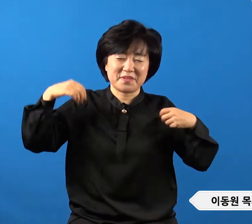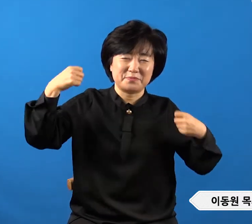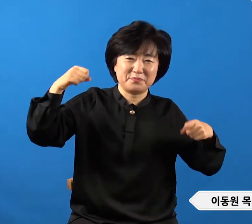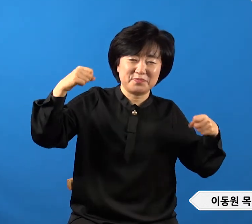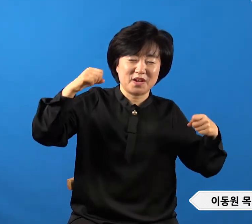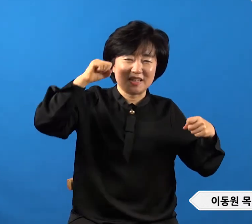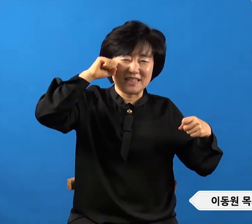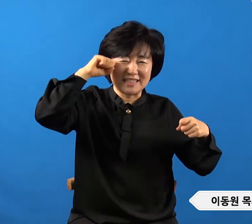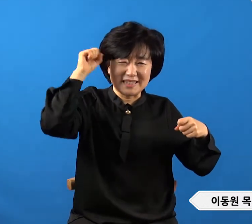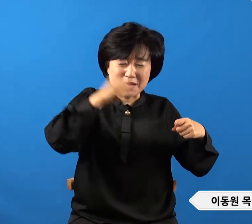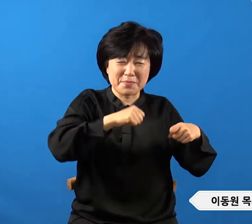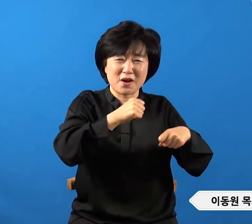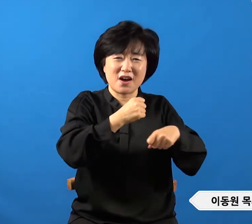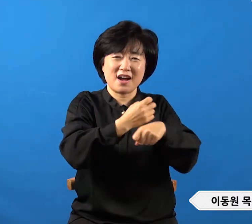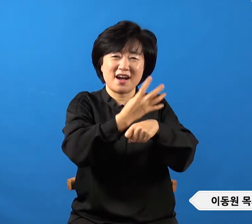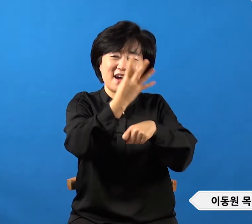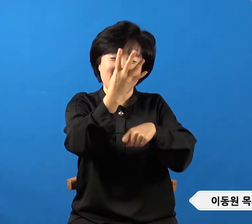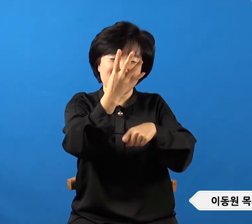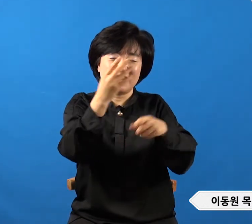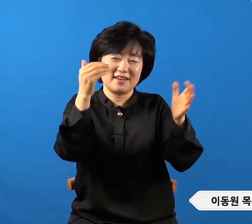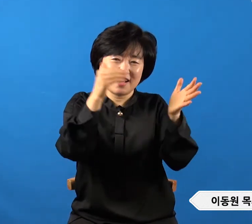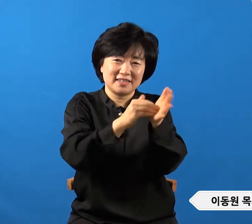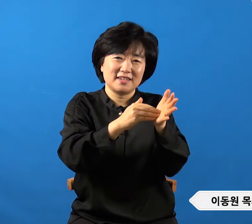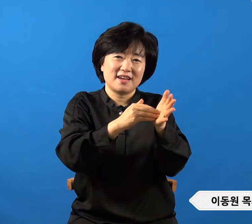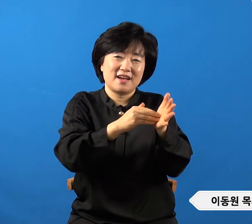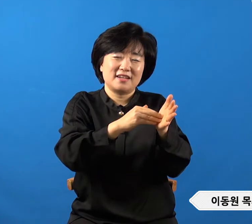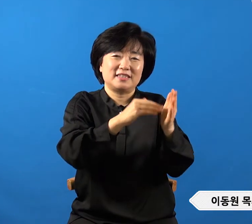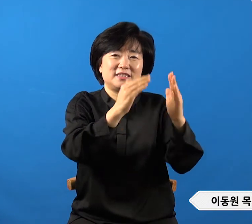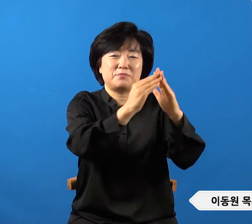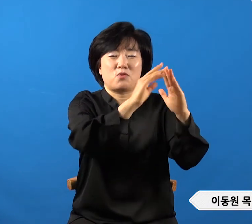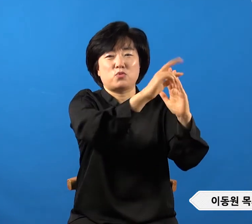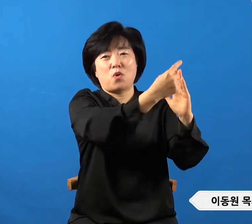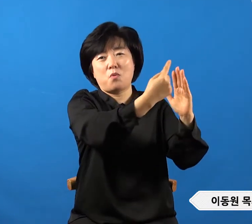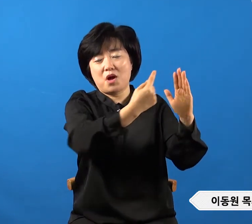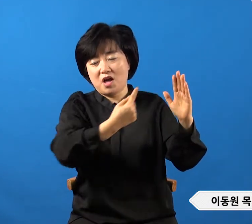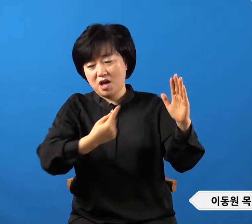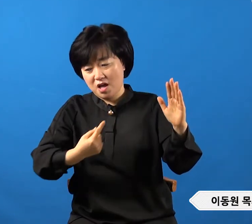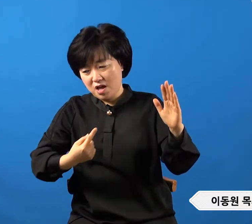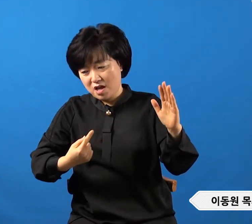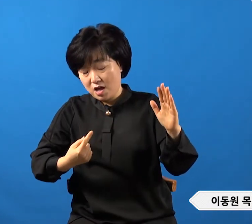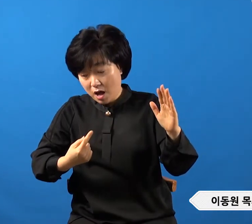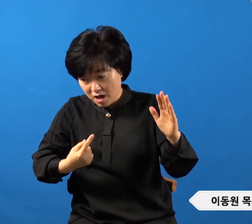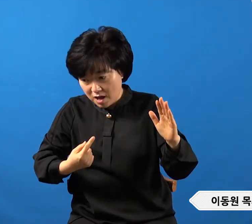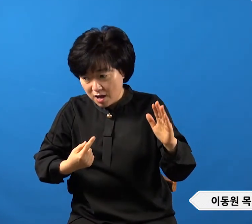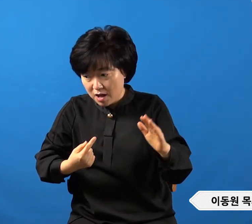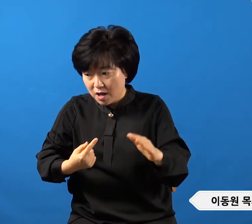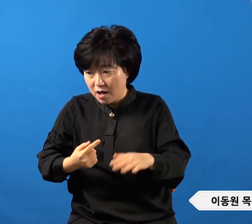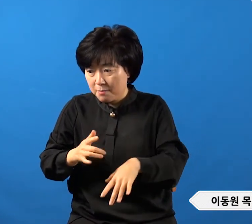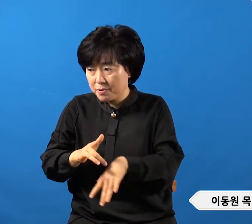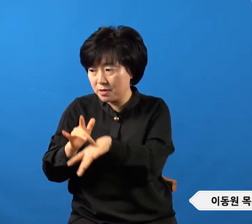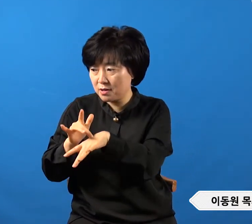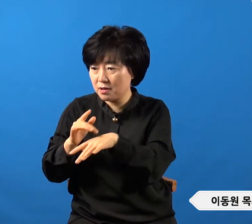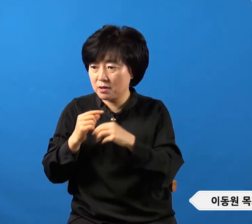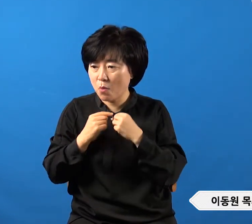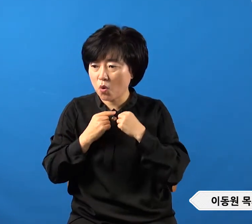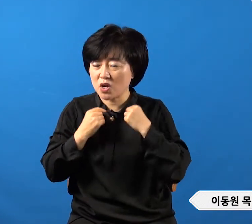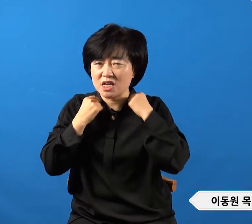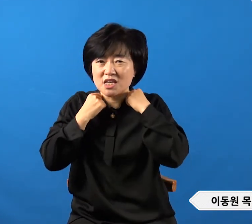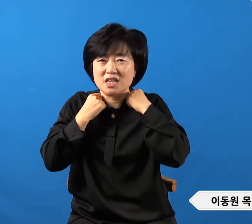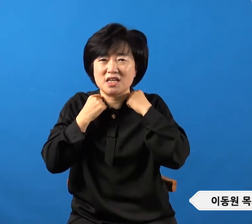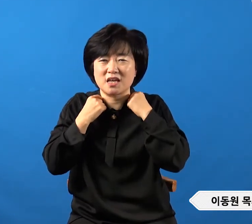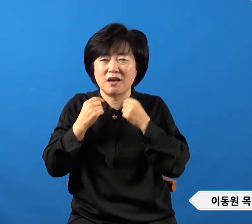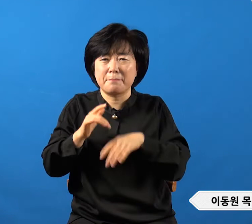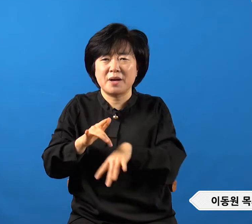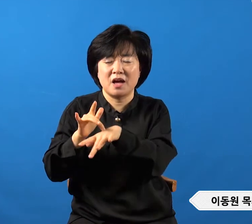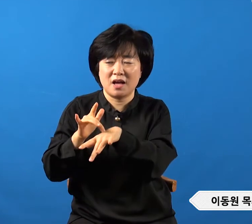추고 새벽 4시경 귀가 온 후에 그 빌려왔던 목걸이를 잃어버렸다는 사실을 발견하죠.